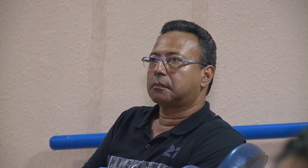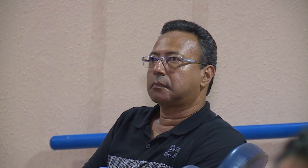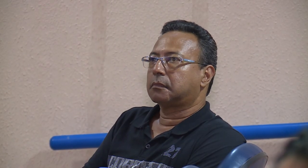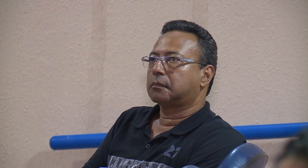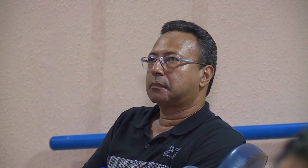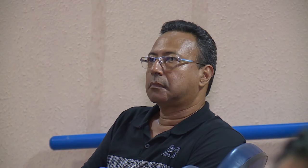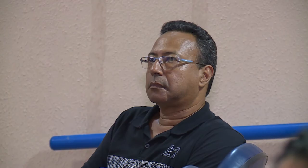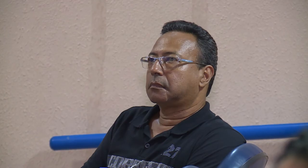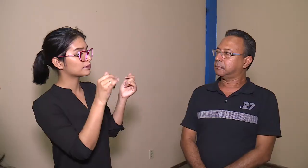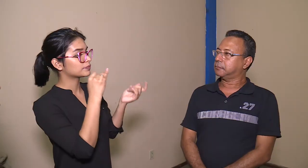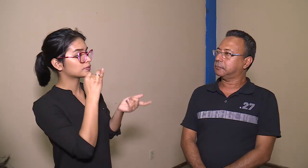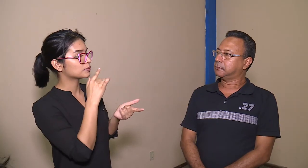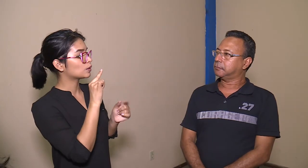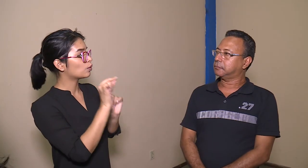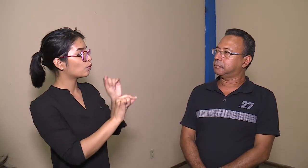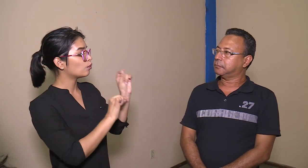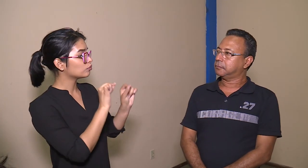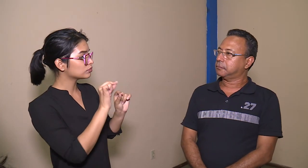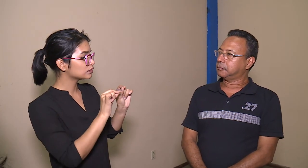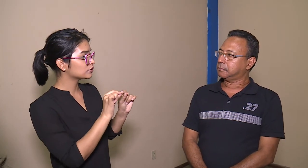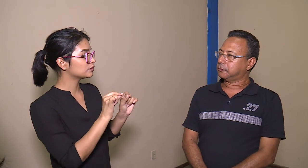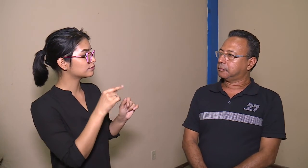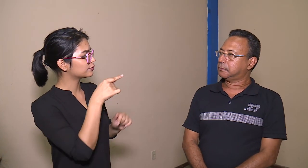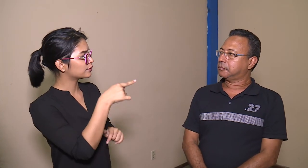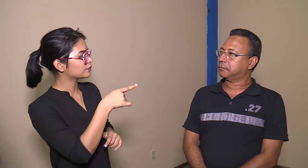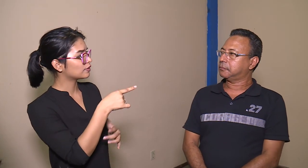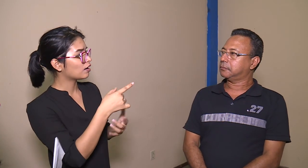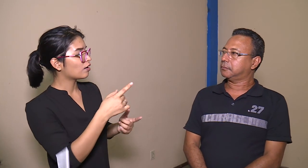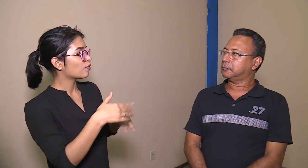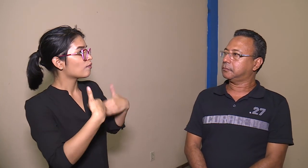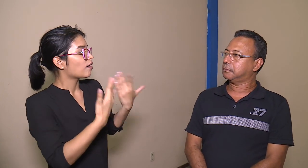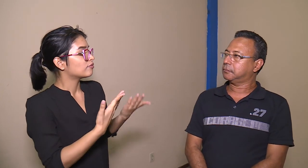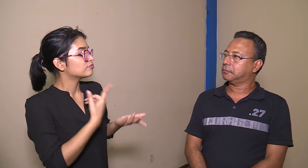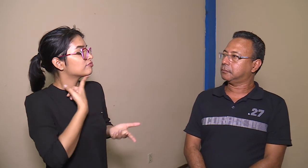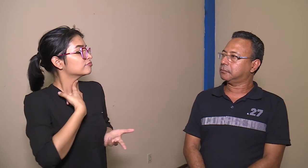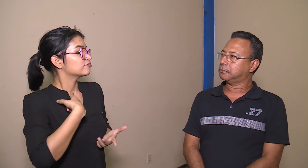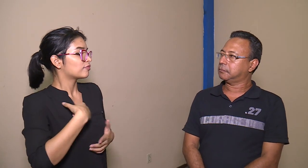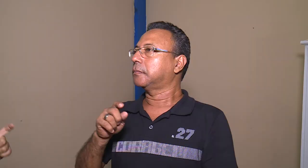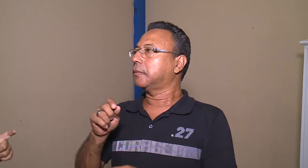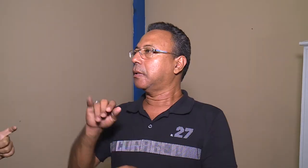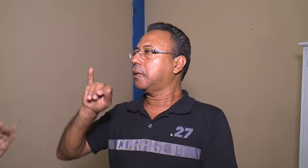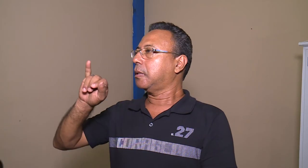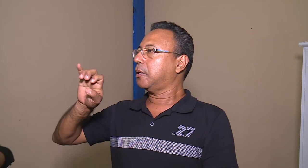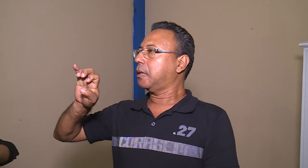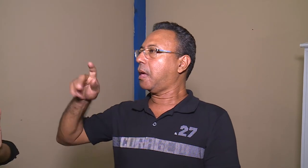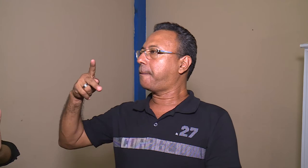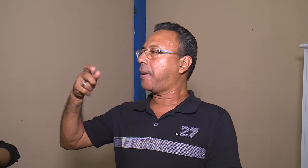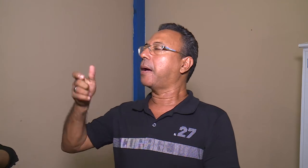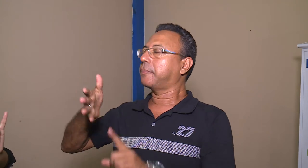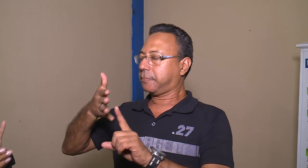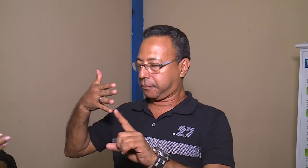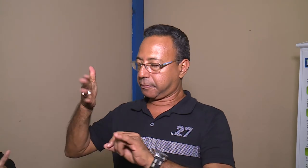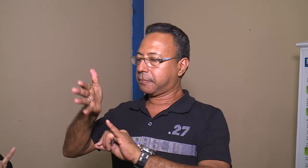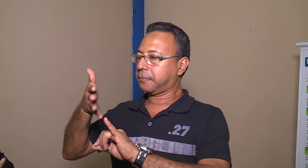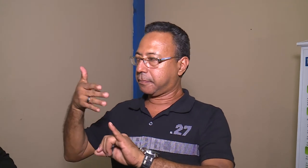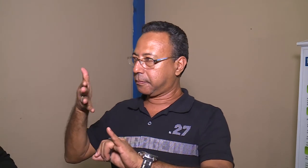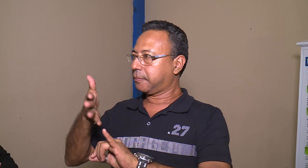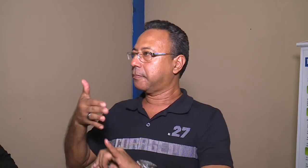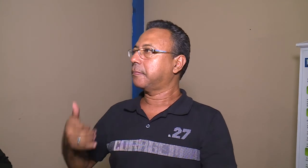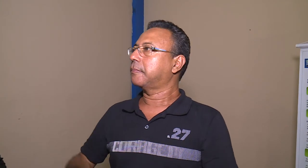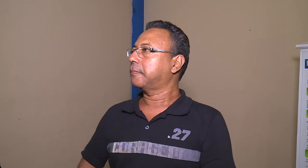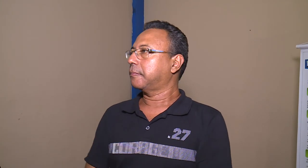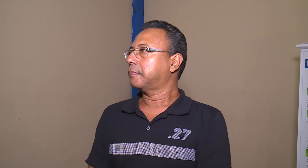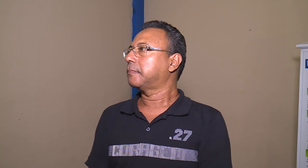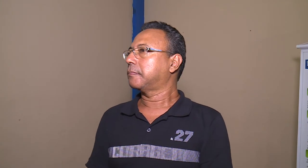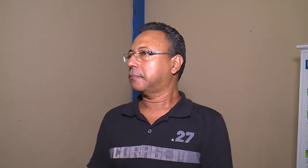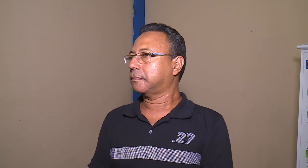estava o Fernando. Ele é surdo, mas não se deixou levar pelas dificuldades. Superou os desafios que a vida lhe impôs e